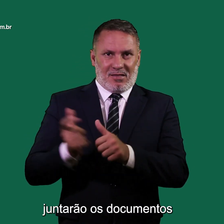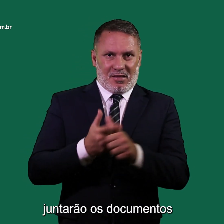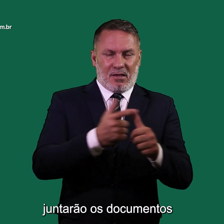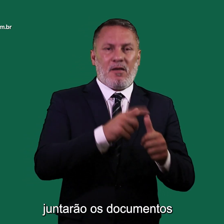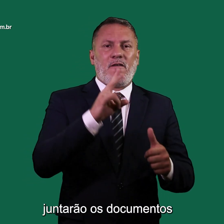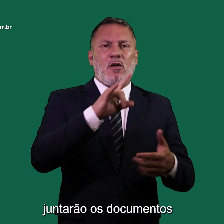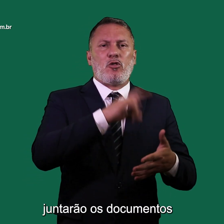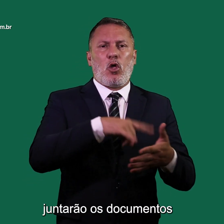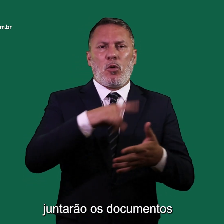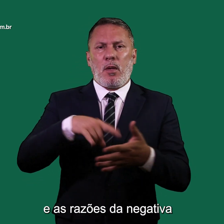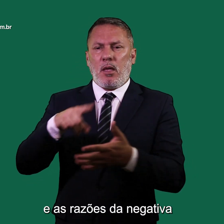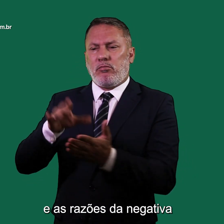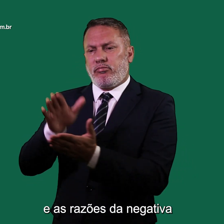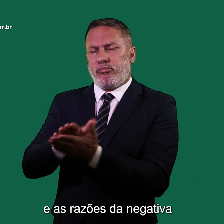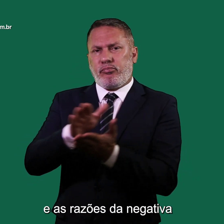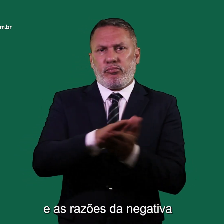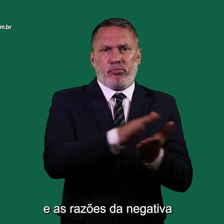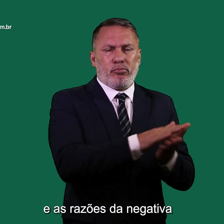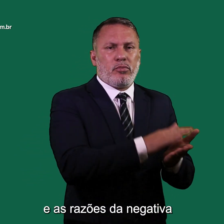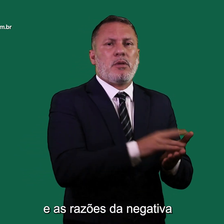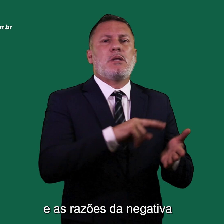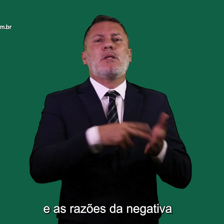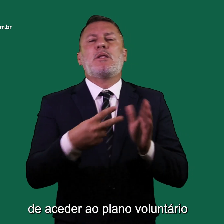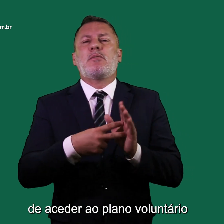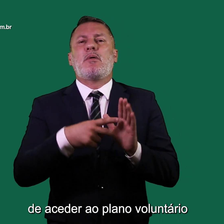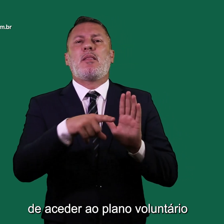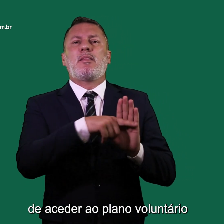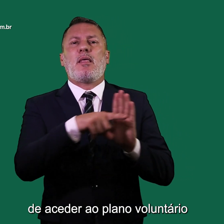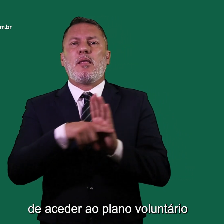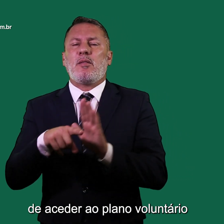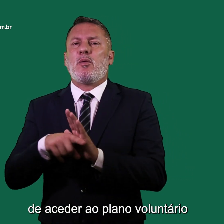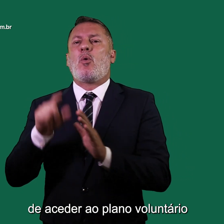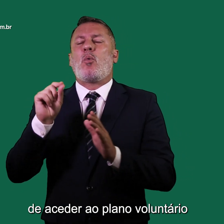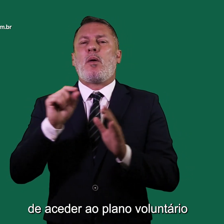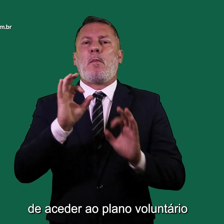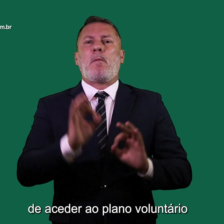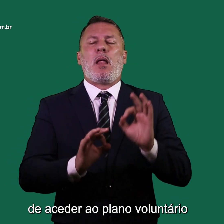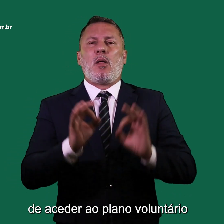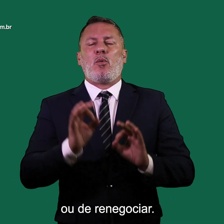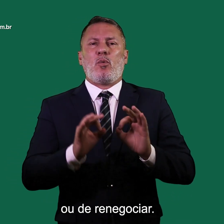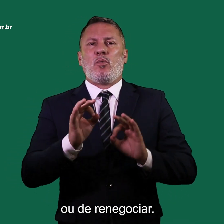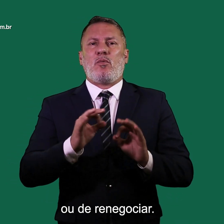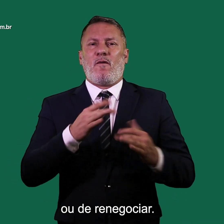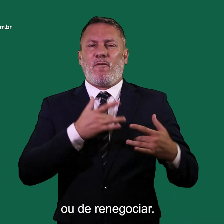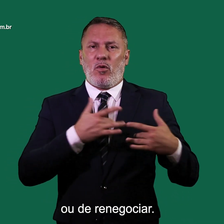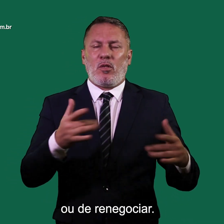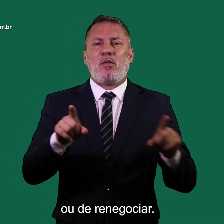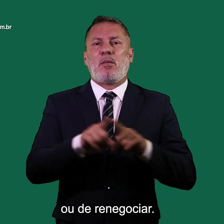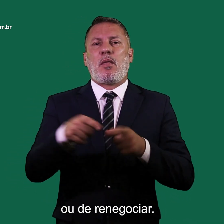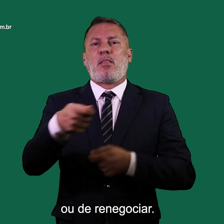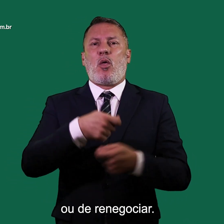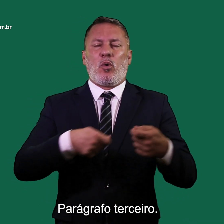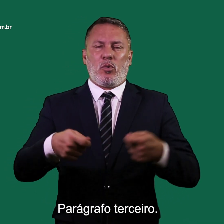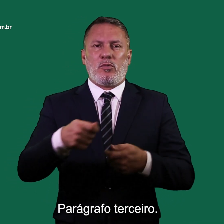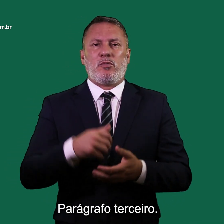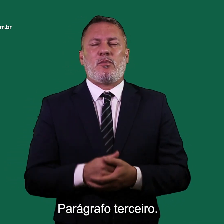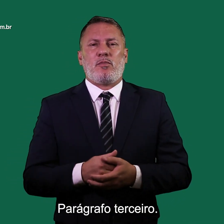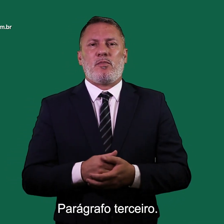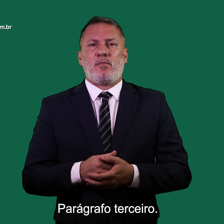juntarão documentos e as razões da negativa de aceder ao plano voluntário ou de renegociar. Parágrafo 3º.